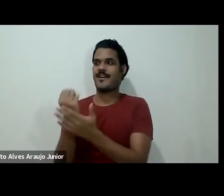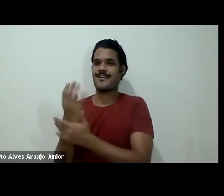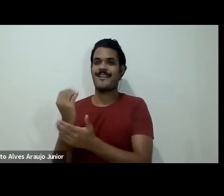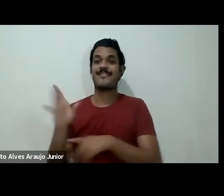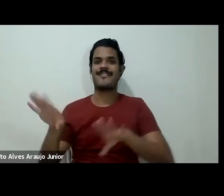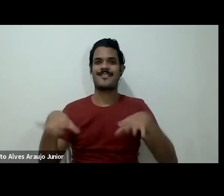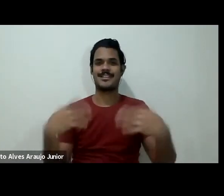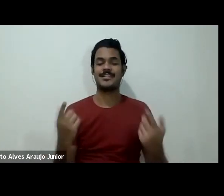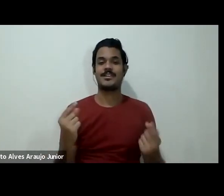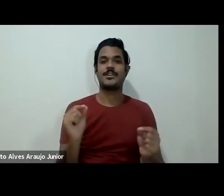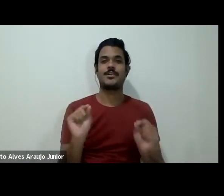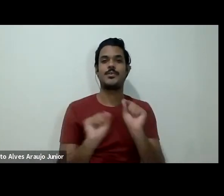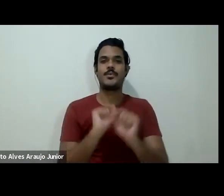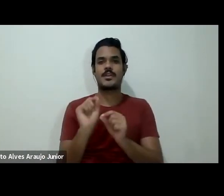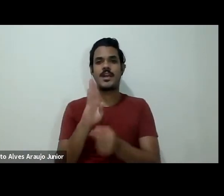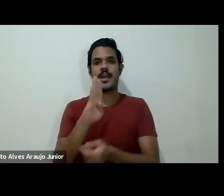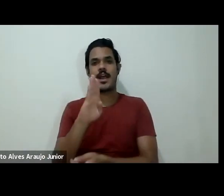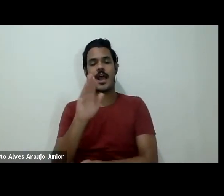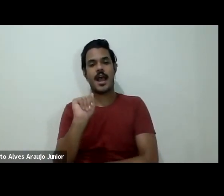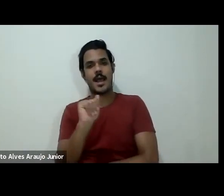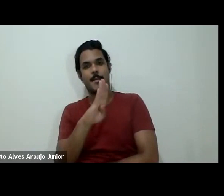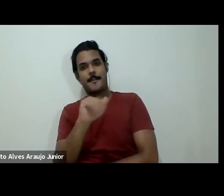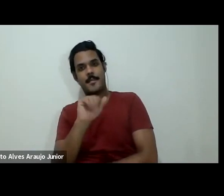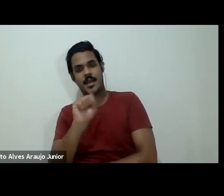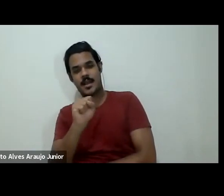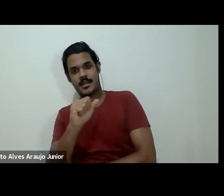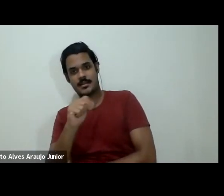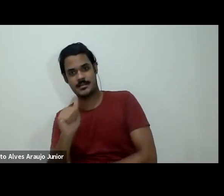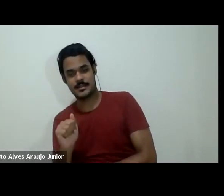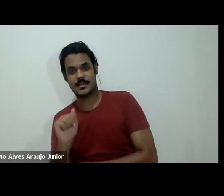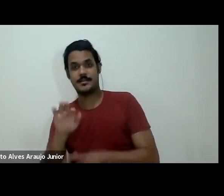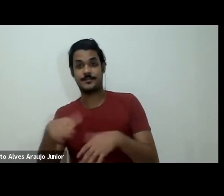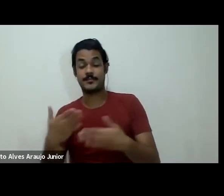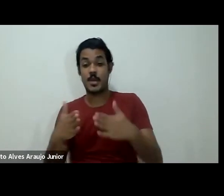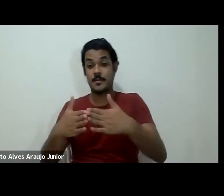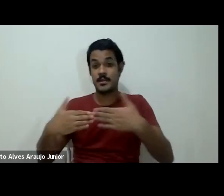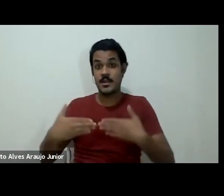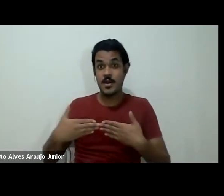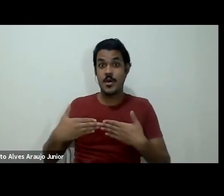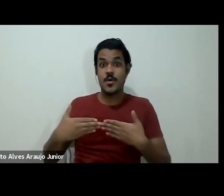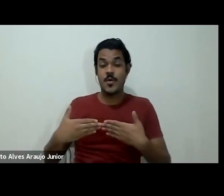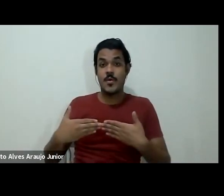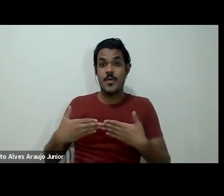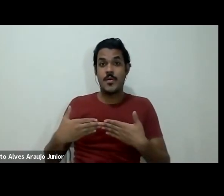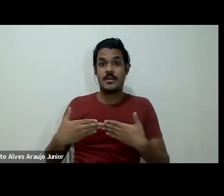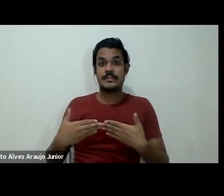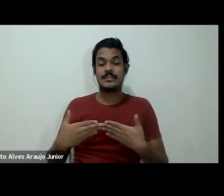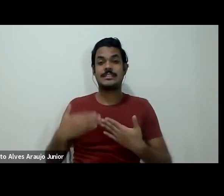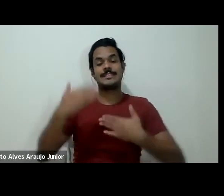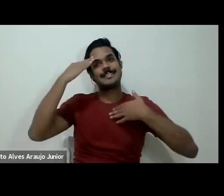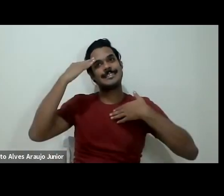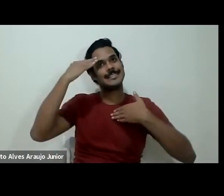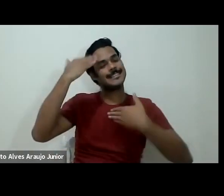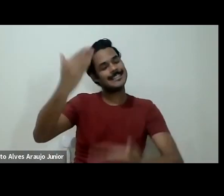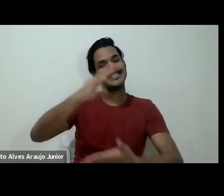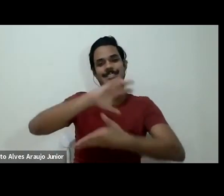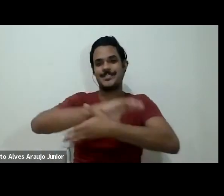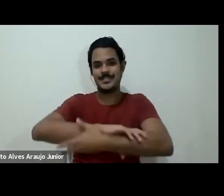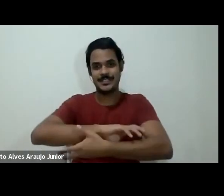junto com o povo da Abassada Deus Oxum de Dejemi. Então, peço licença e agradeço imensamente essa